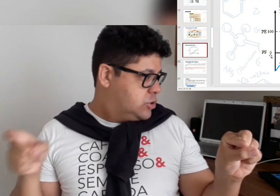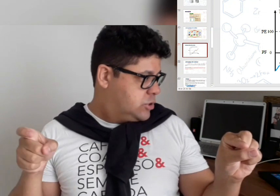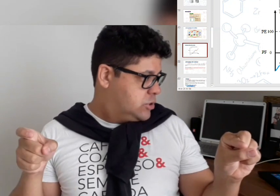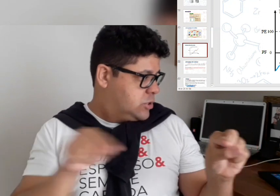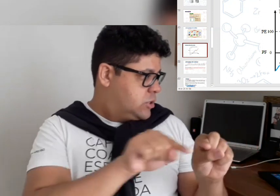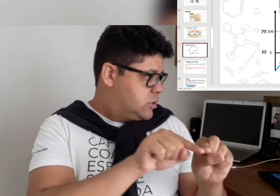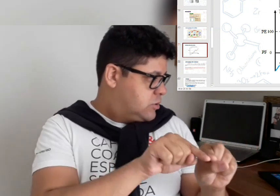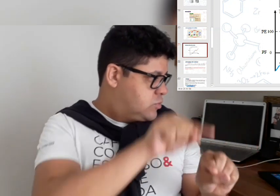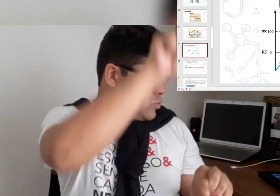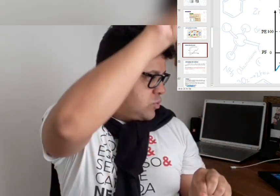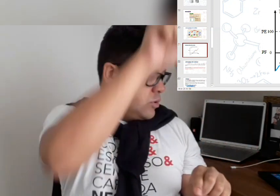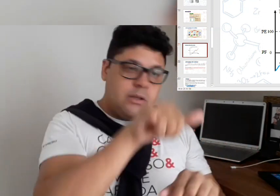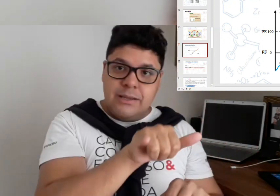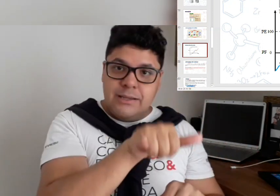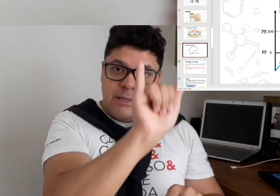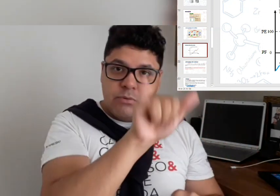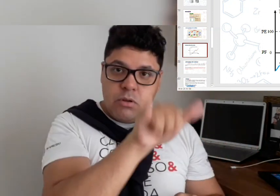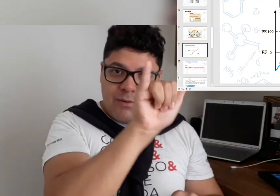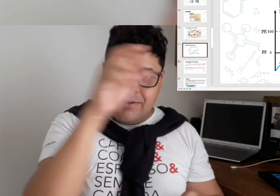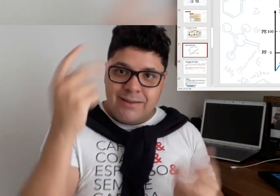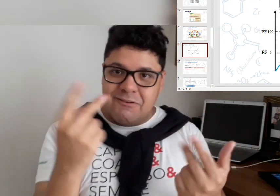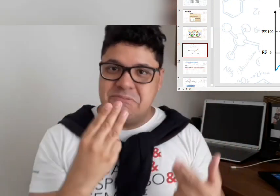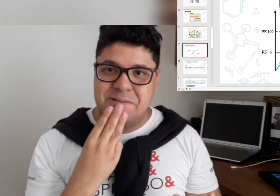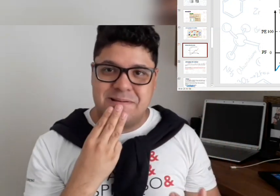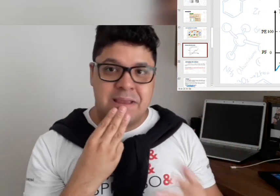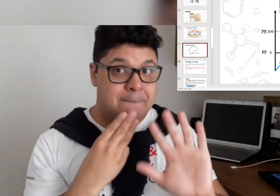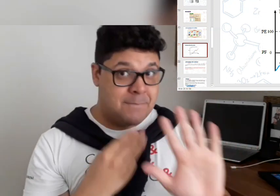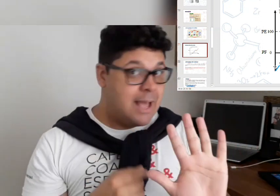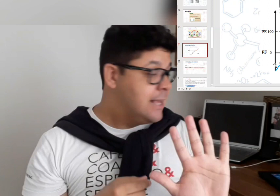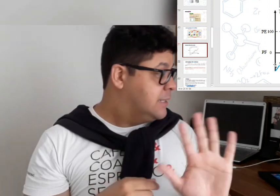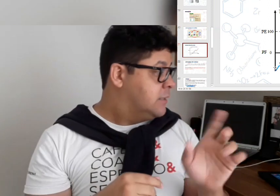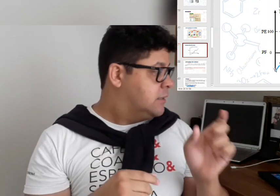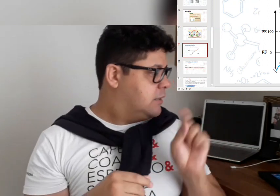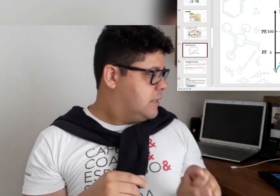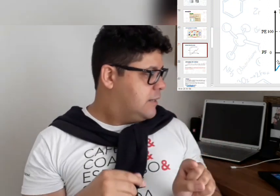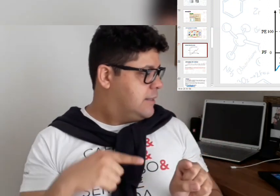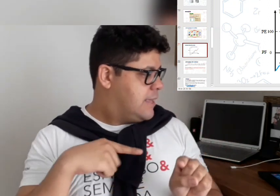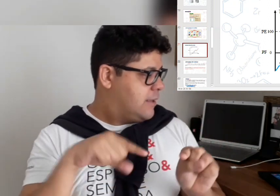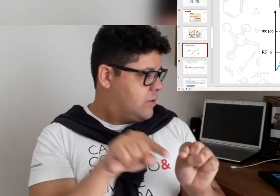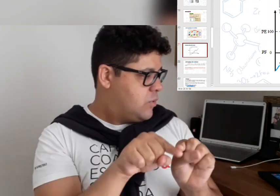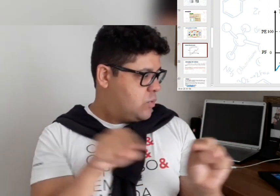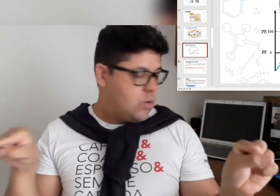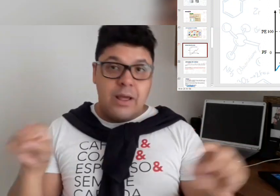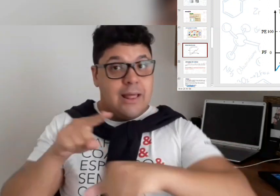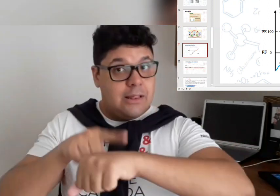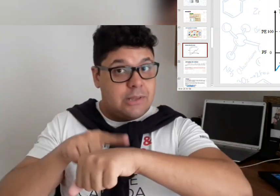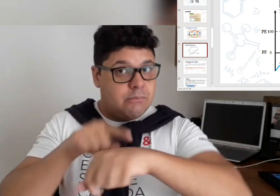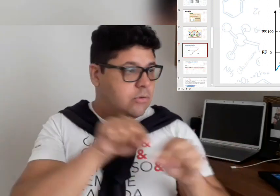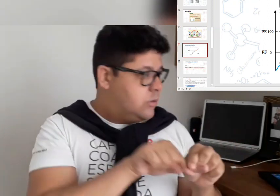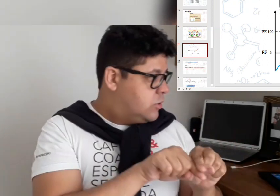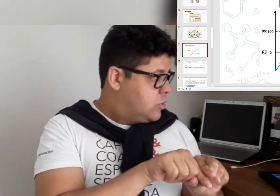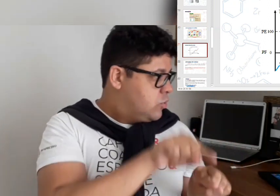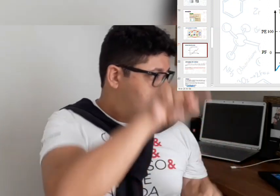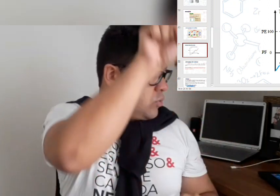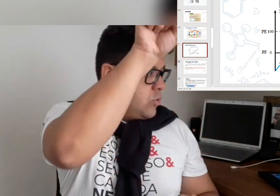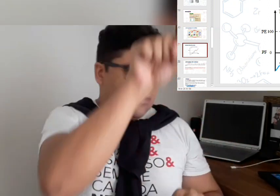X o tempo, certo? A temperatura, conforme, vamos só entender isso aqui, ó.